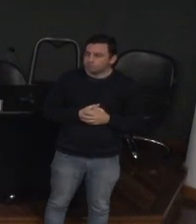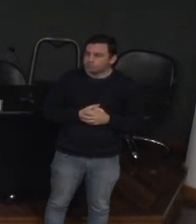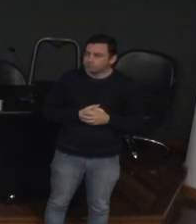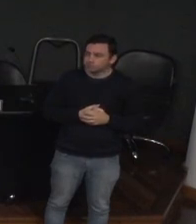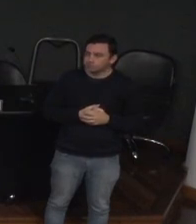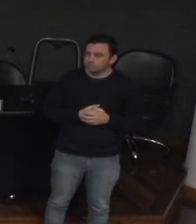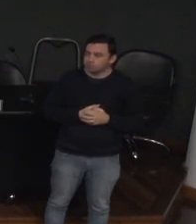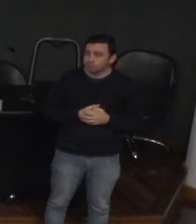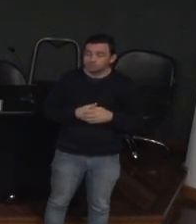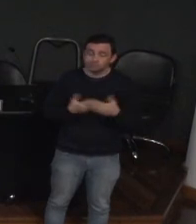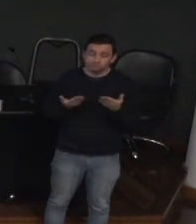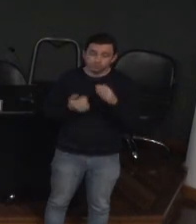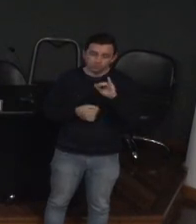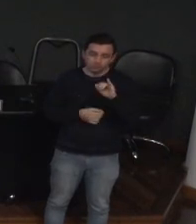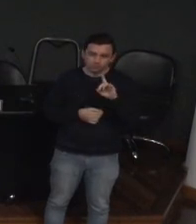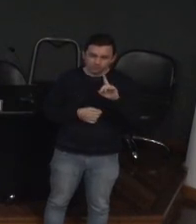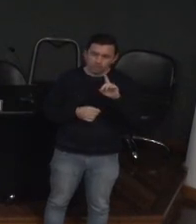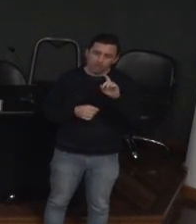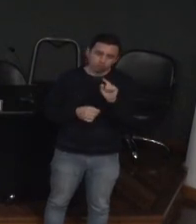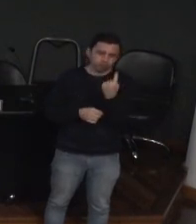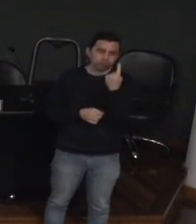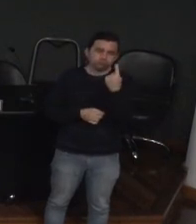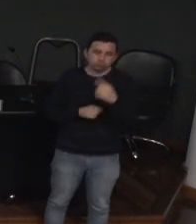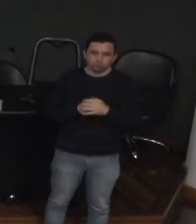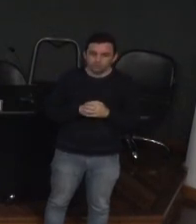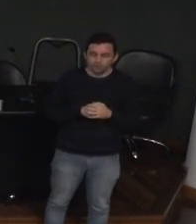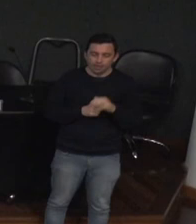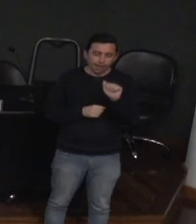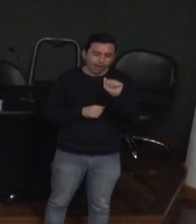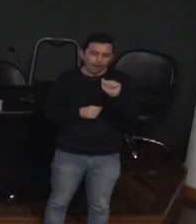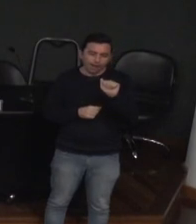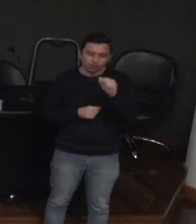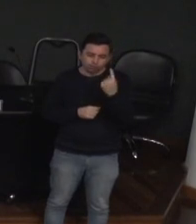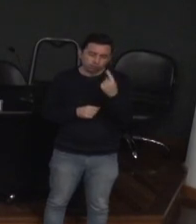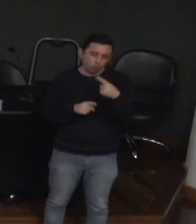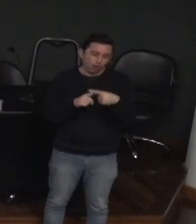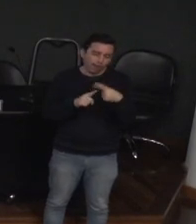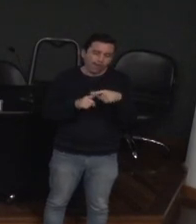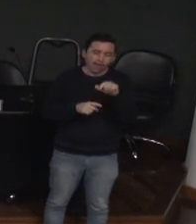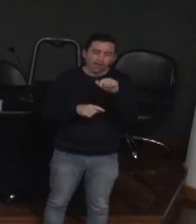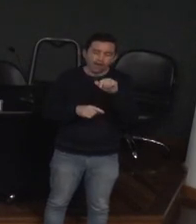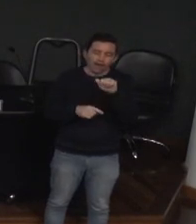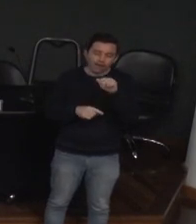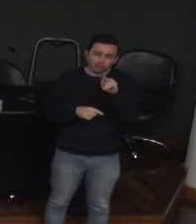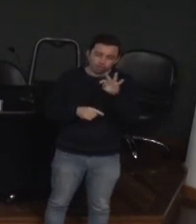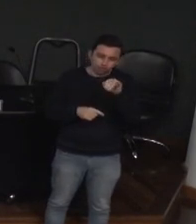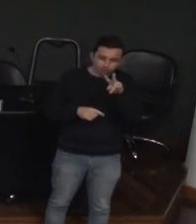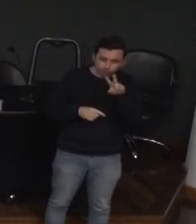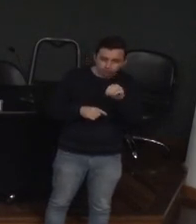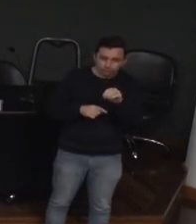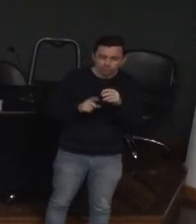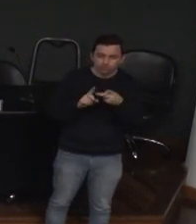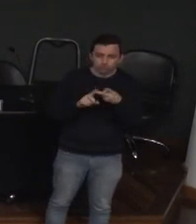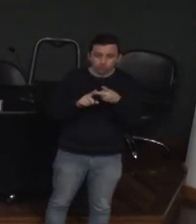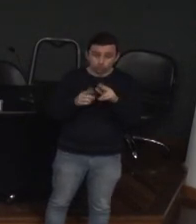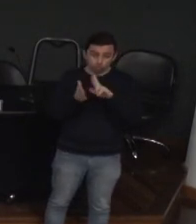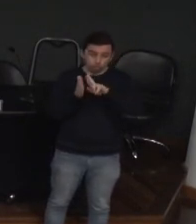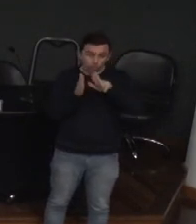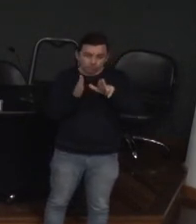Então, o ID ali, o processo é 1, A1, porque consideramos como ativo, né, cadastro social, é,